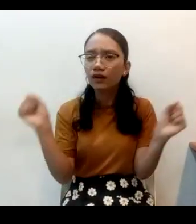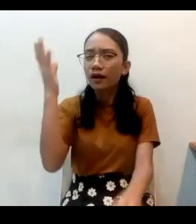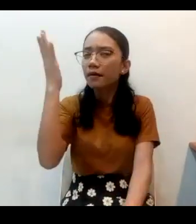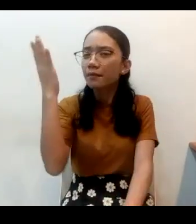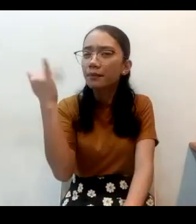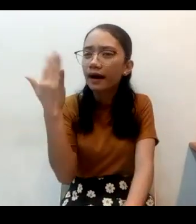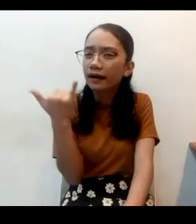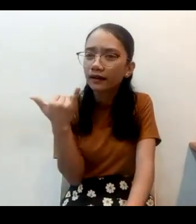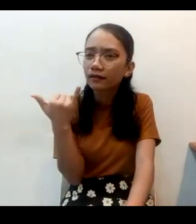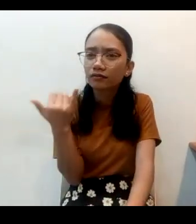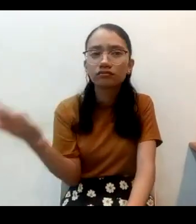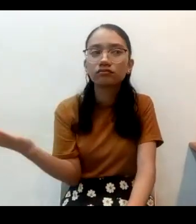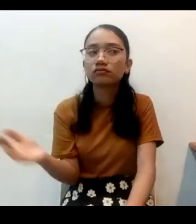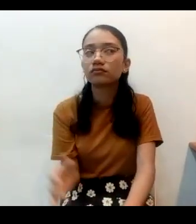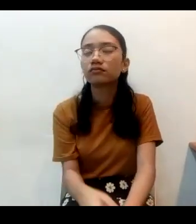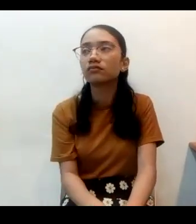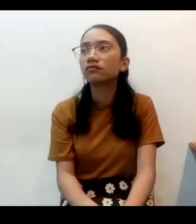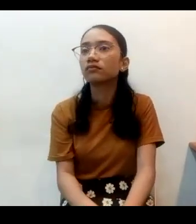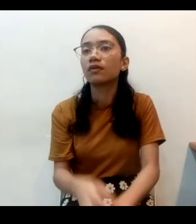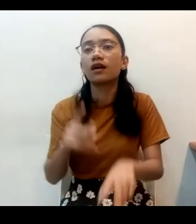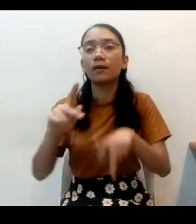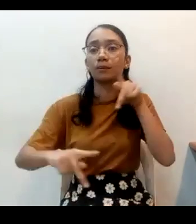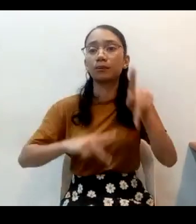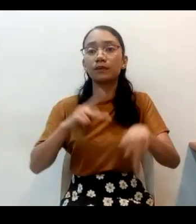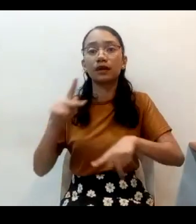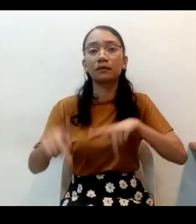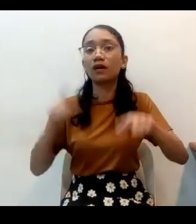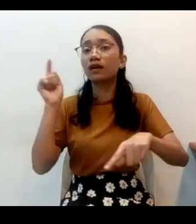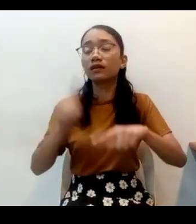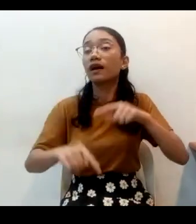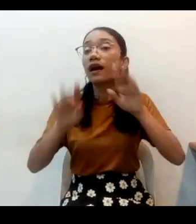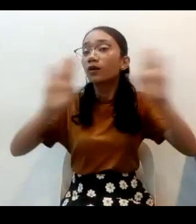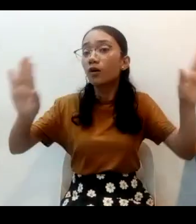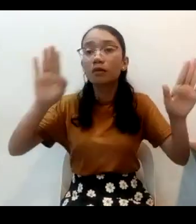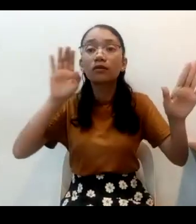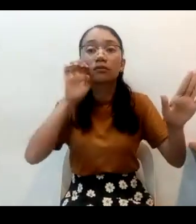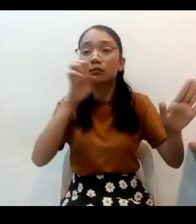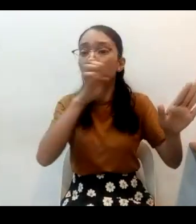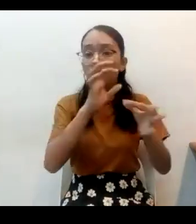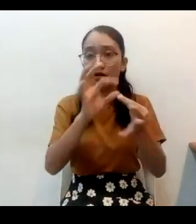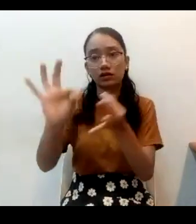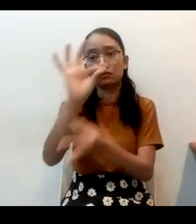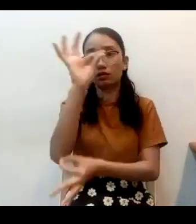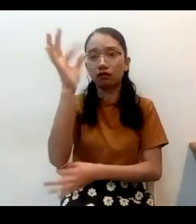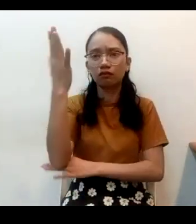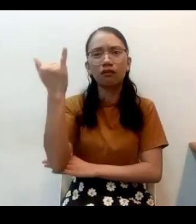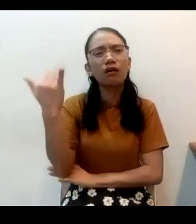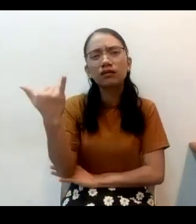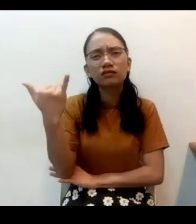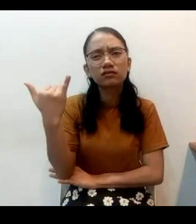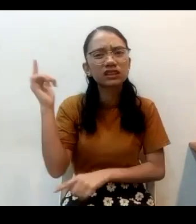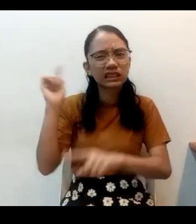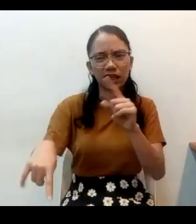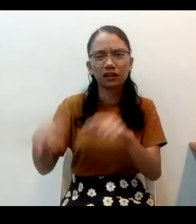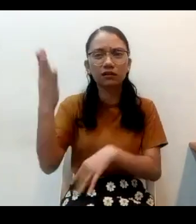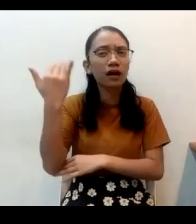ba yung mga tao ay hindi pumaligtas-ligtas? Why people cannot open their spiritual eyes? Bakit hindi mabuksan yung mga spiritual na mata